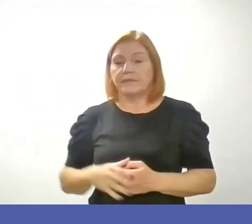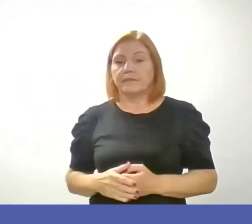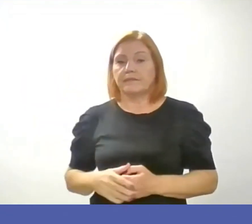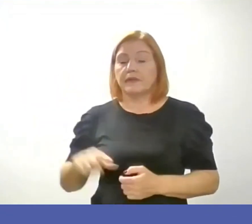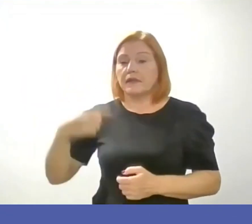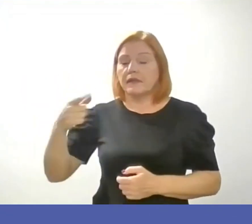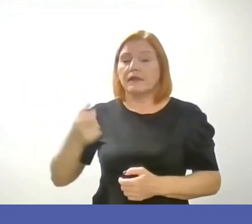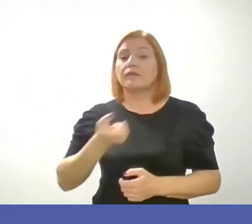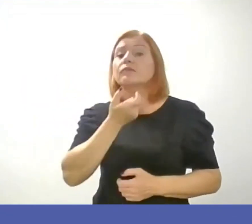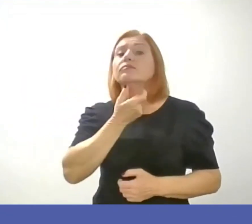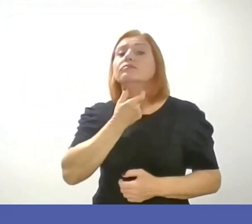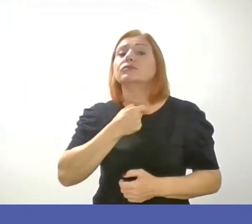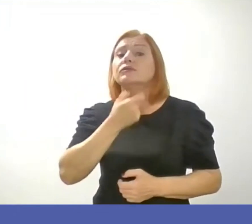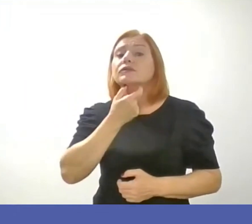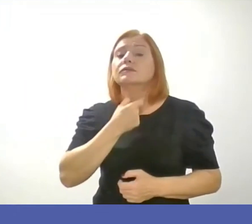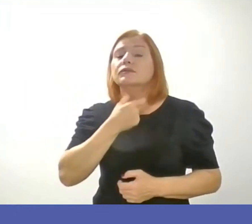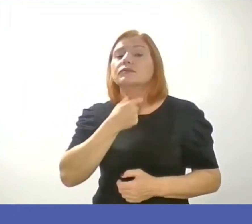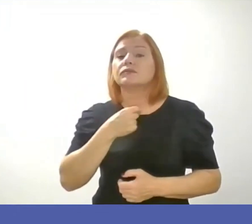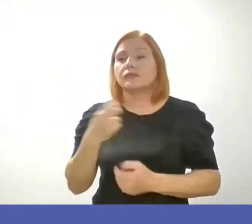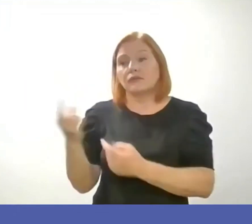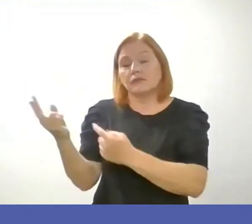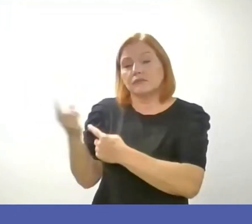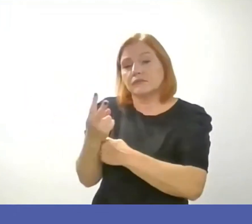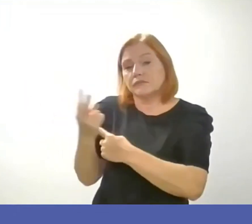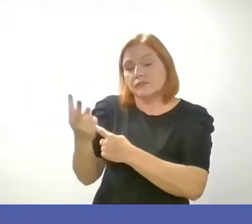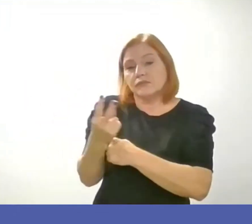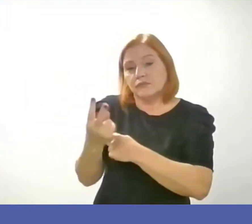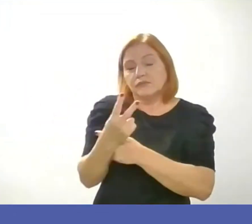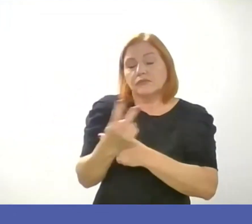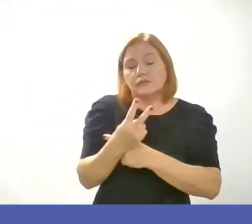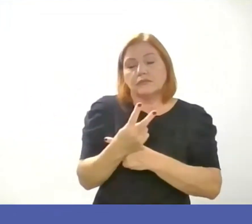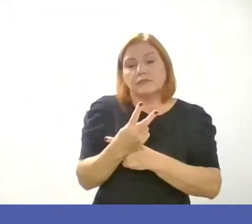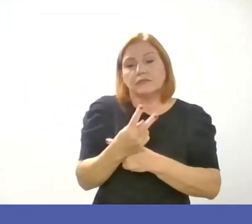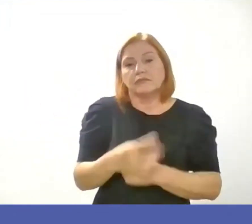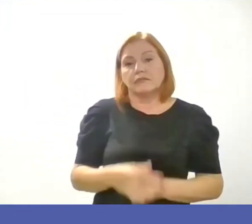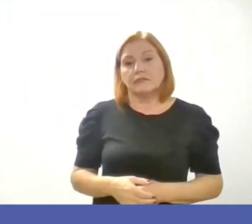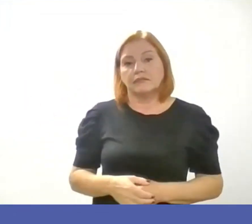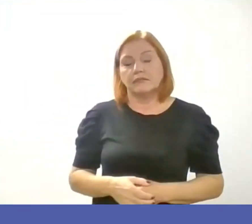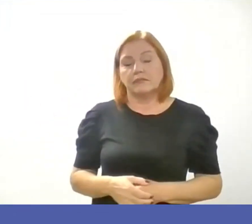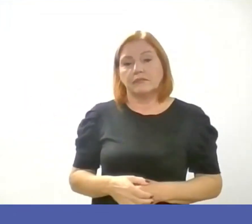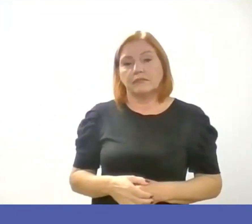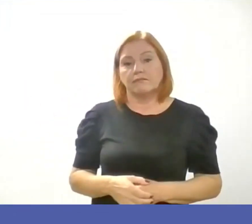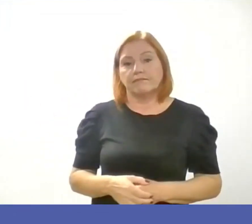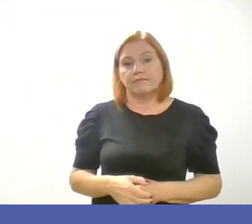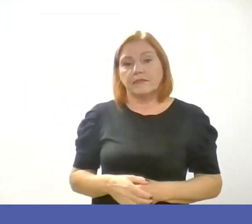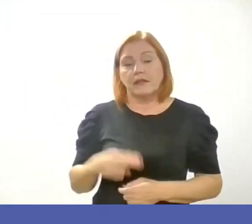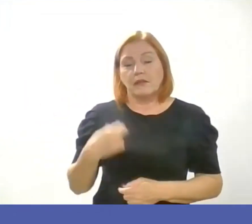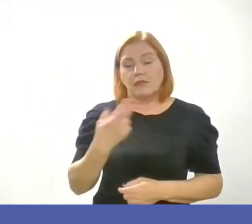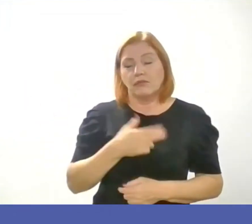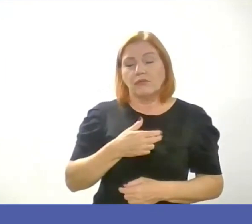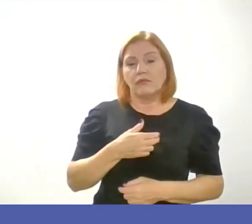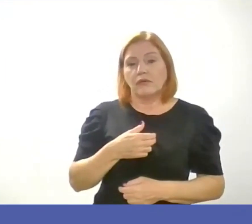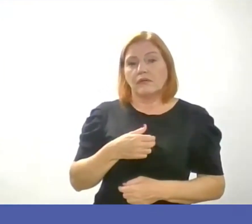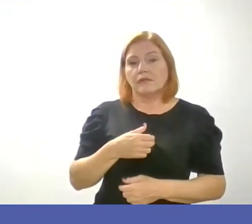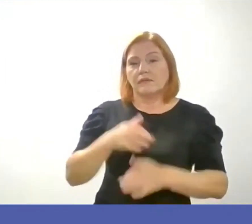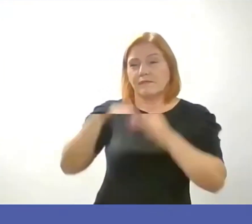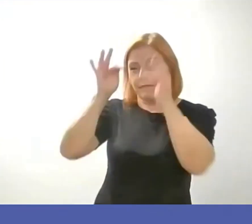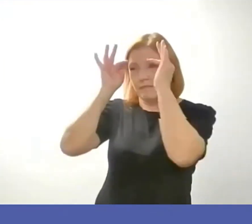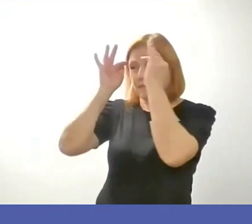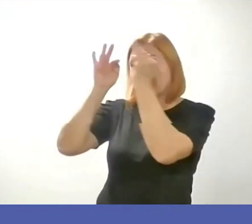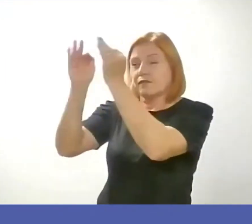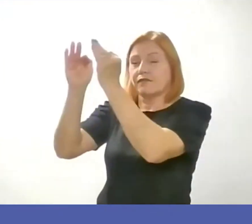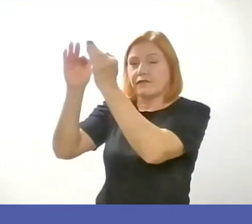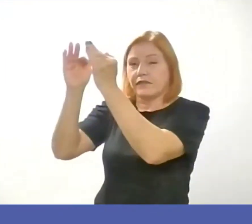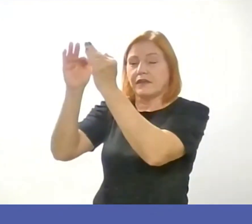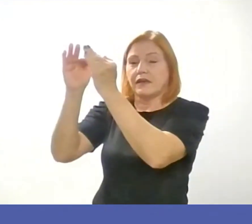nos ajudou, principalmente, irmãos, a sermos fiéis à palavra e praticar a